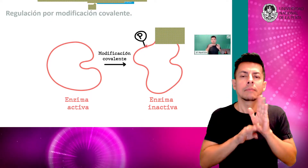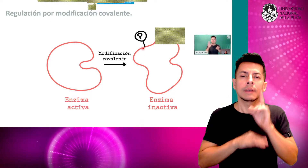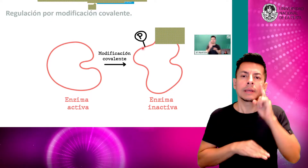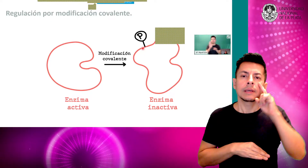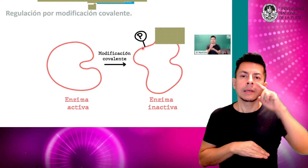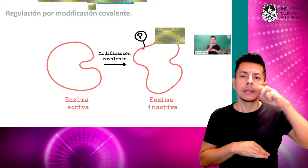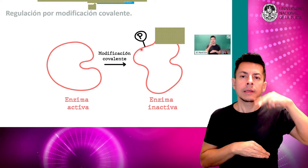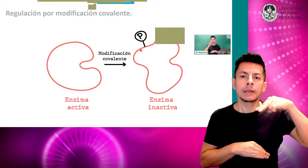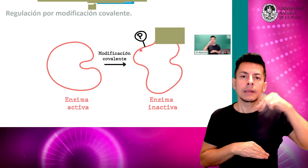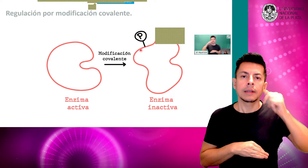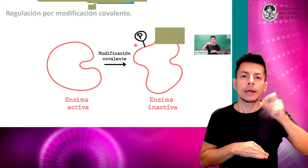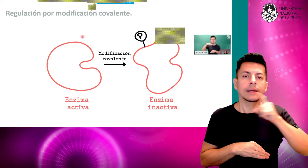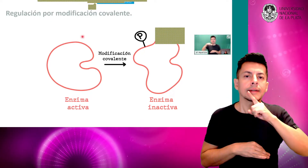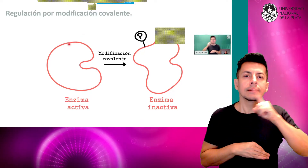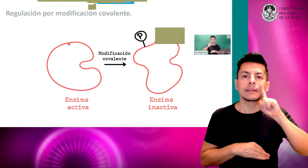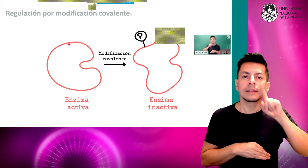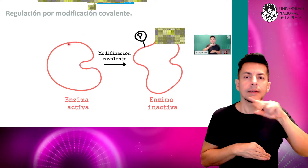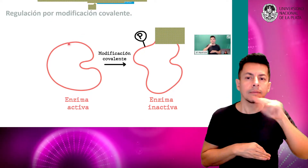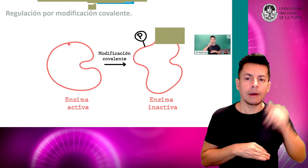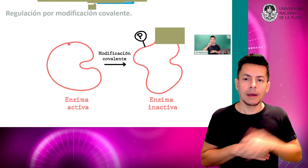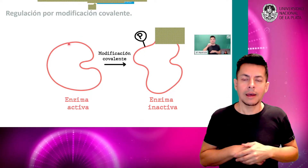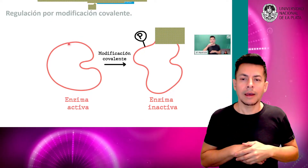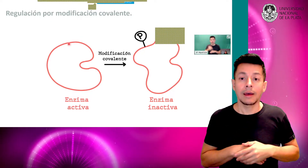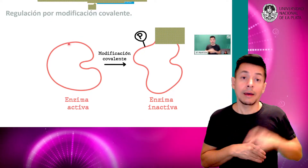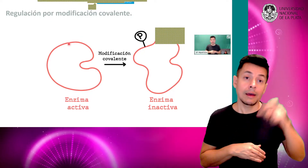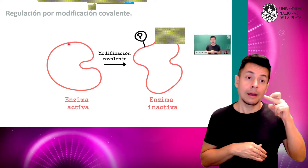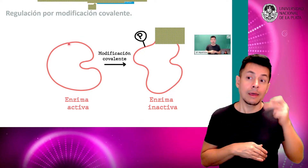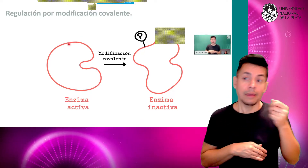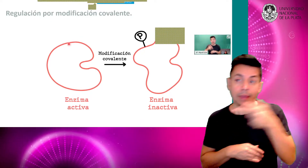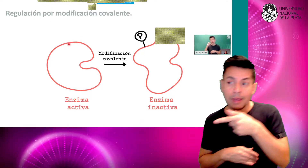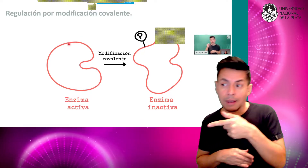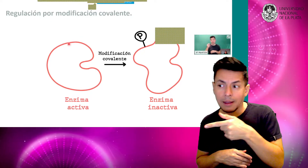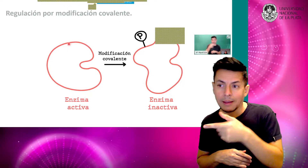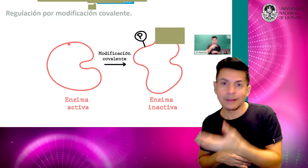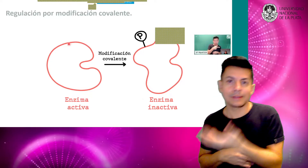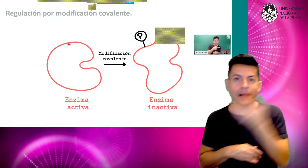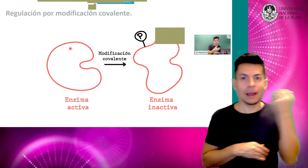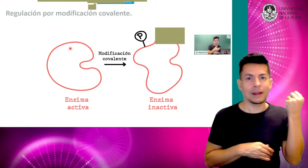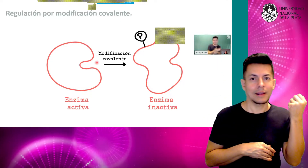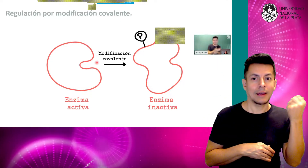vamos a poder quitar ese grupo fosfato y volver a activarlo. ¿Sí?